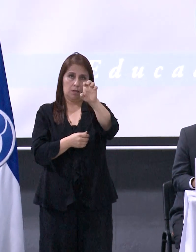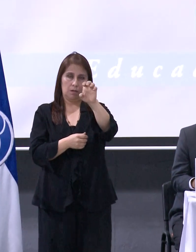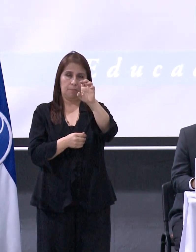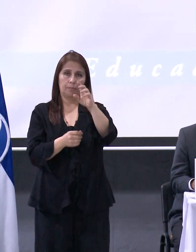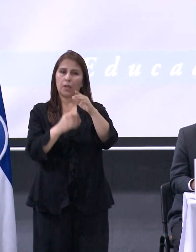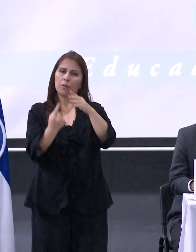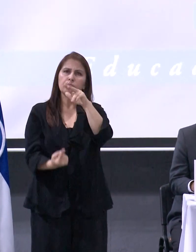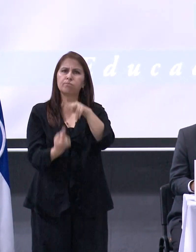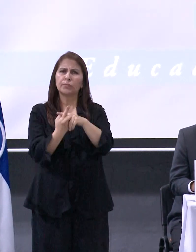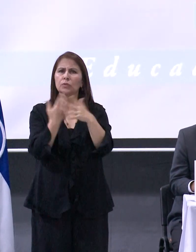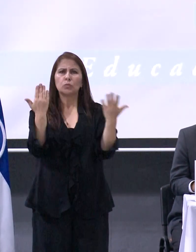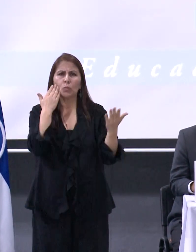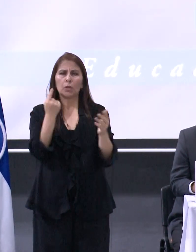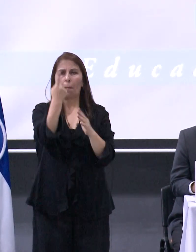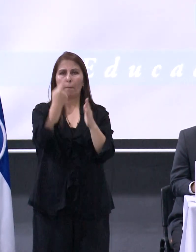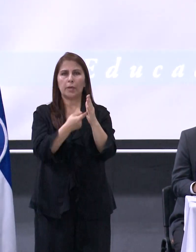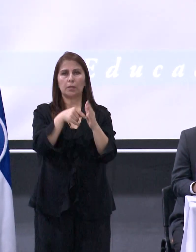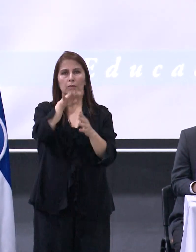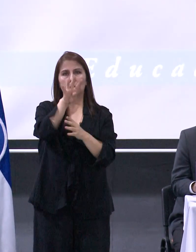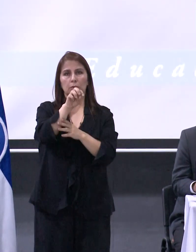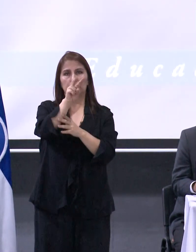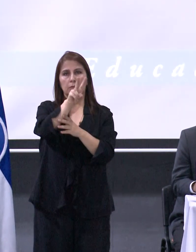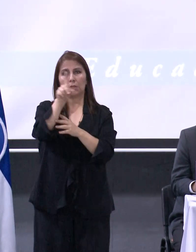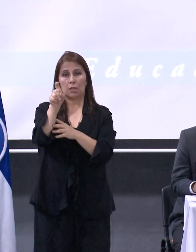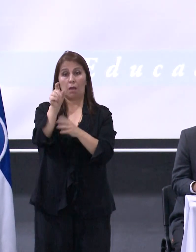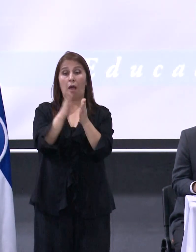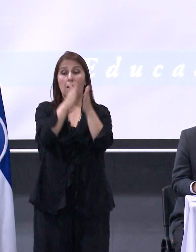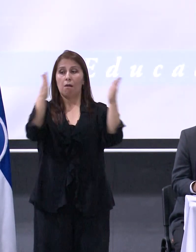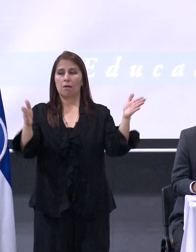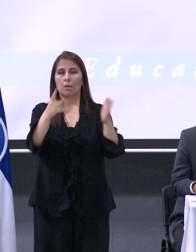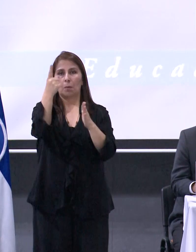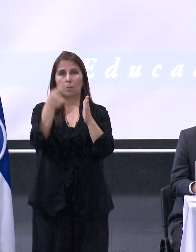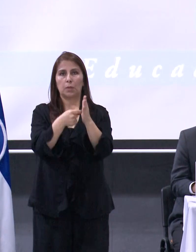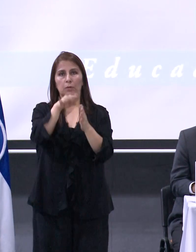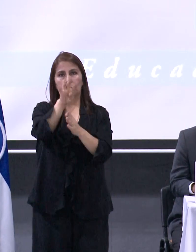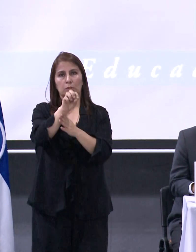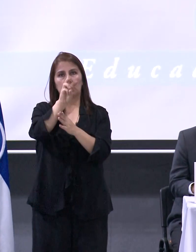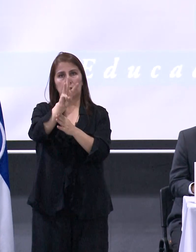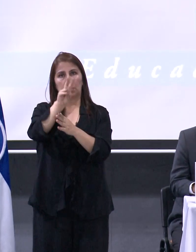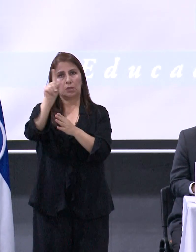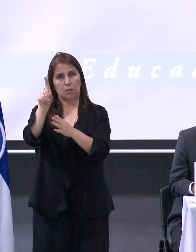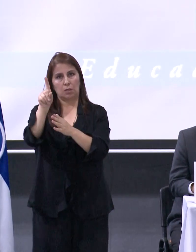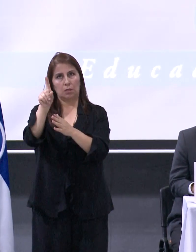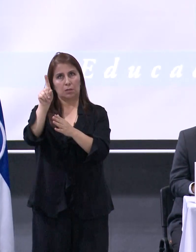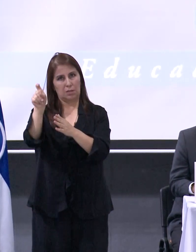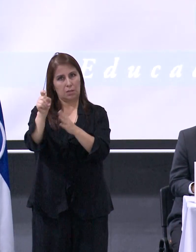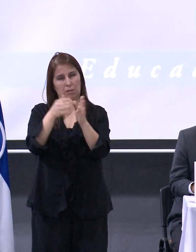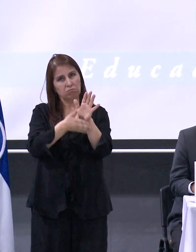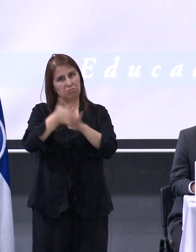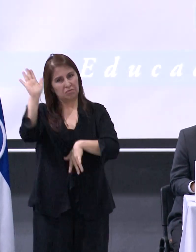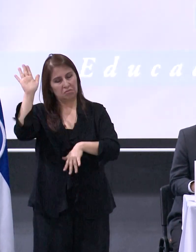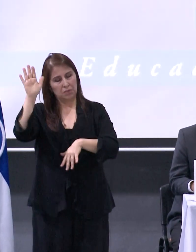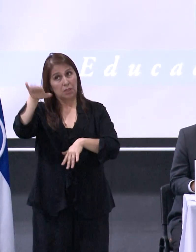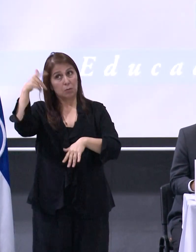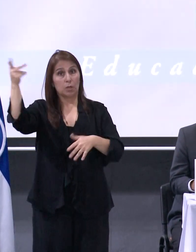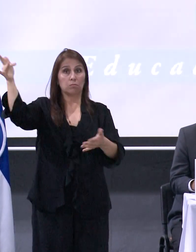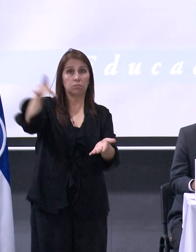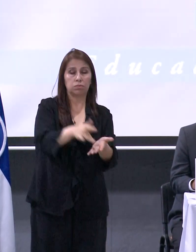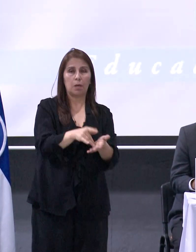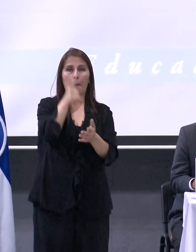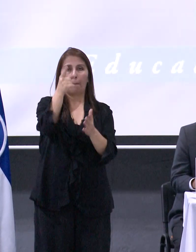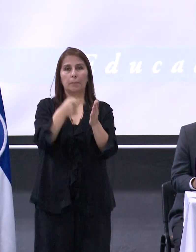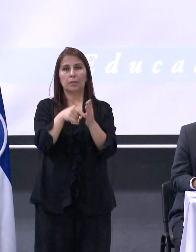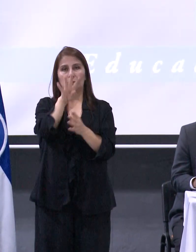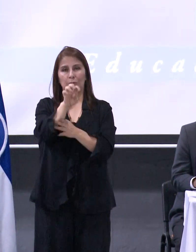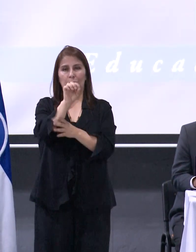1926 a 1936 y después regresa en 1951 pero en